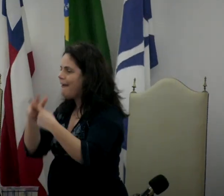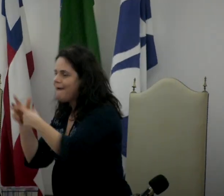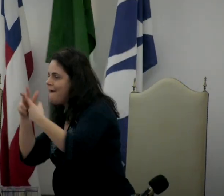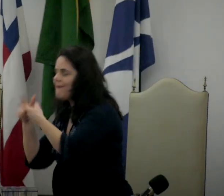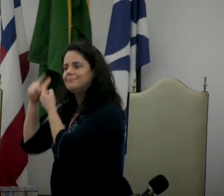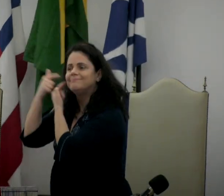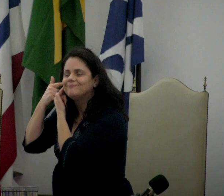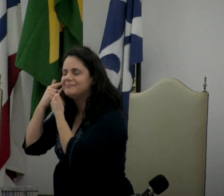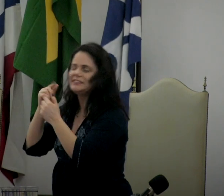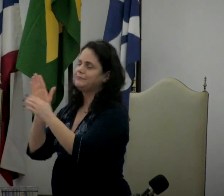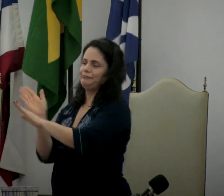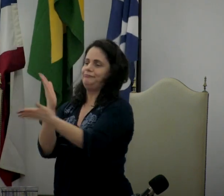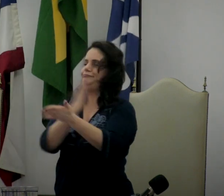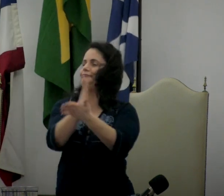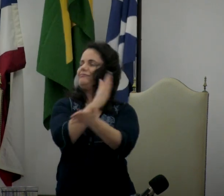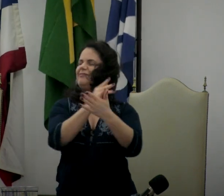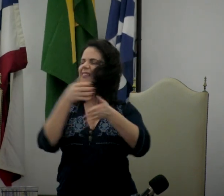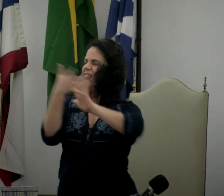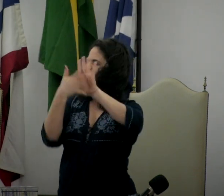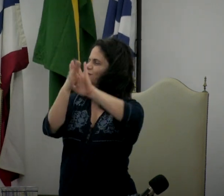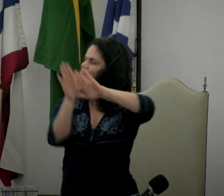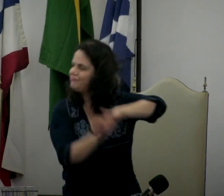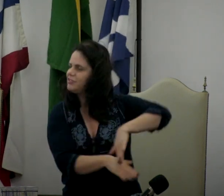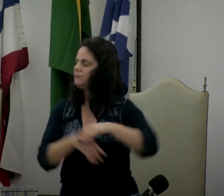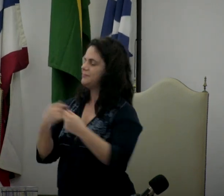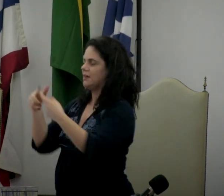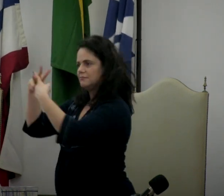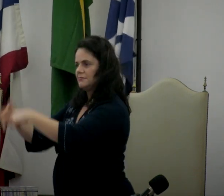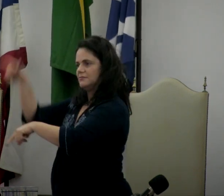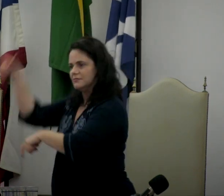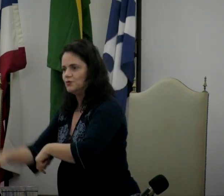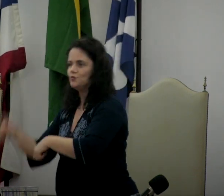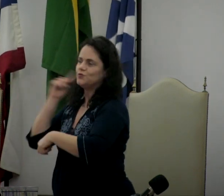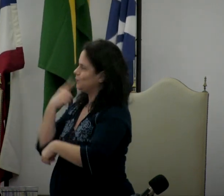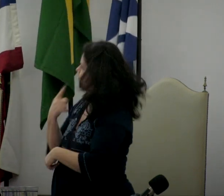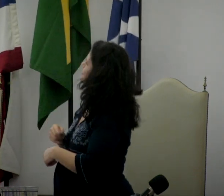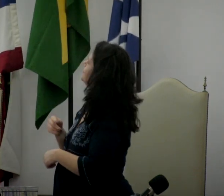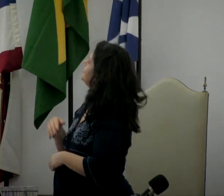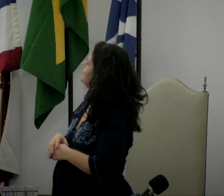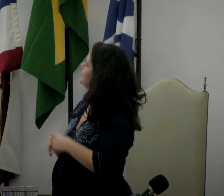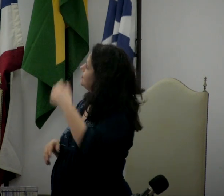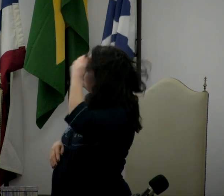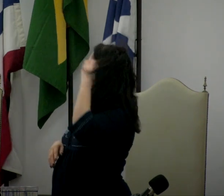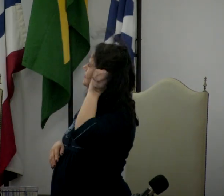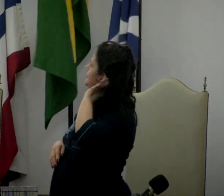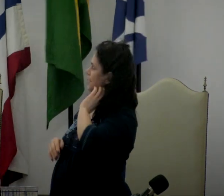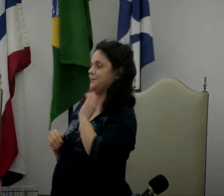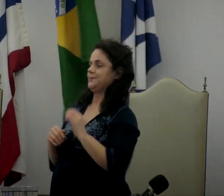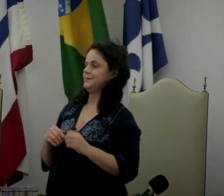mas quando ele chegou no instituto, ele começou a investigar o que era a surdez, desprezou a língua de sinais e ficou tentando